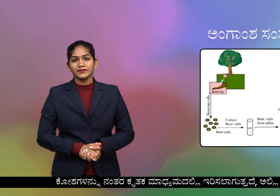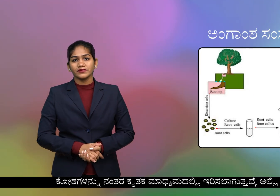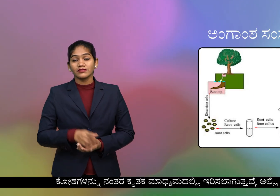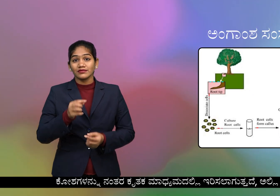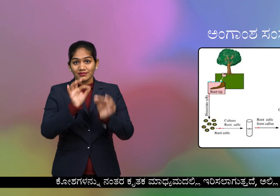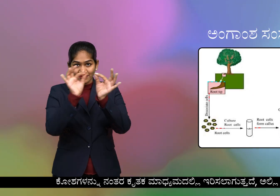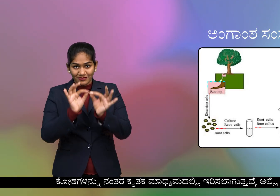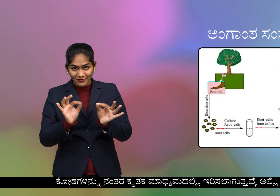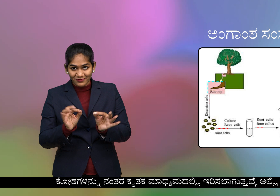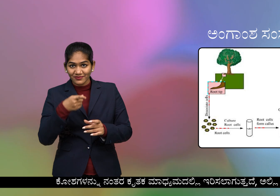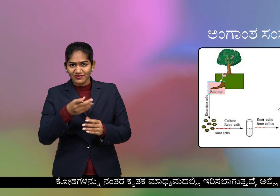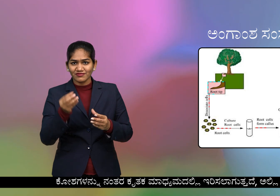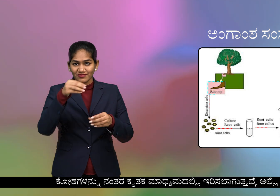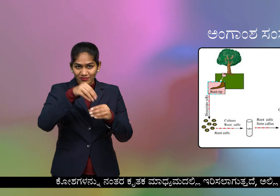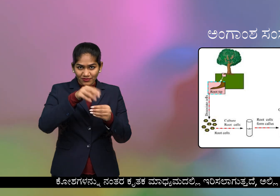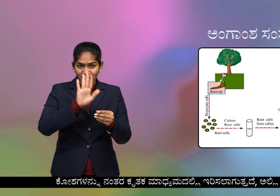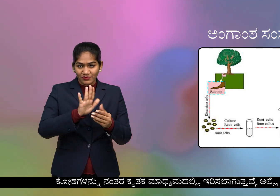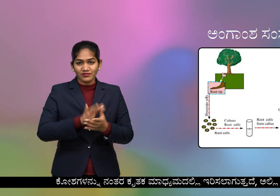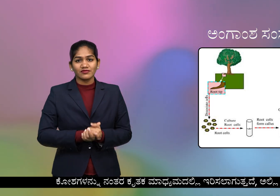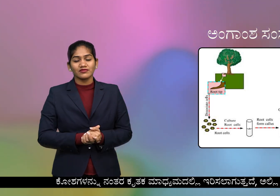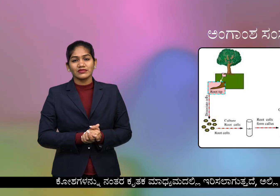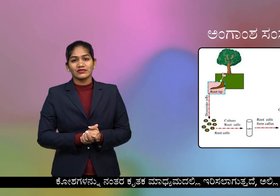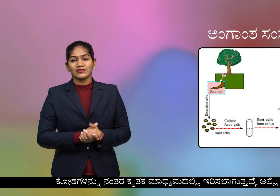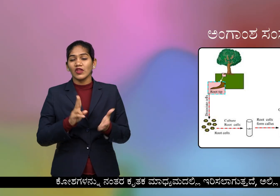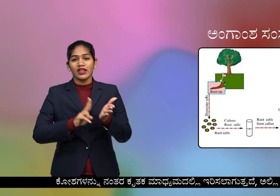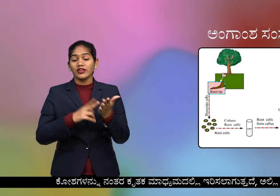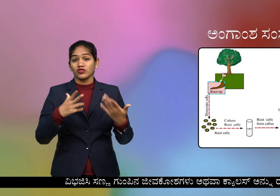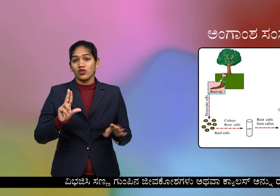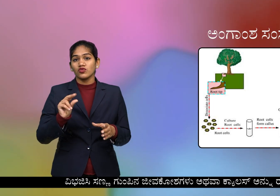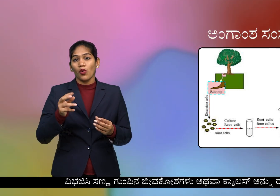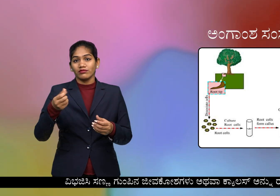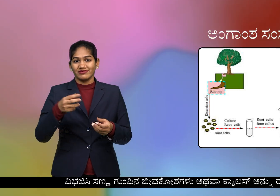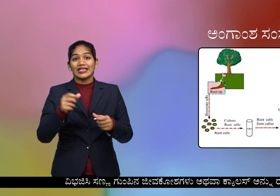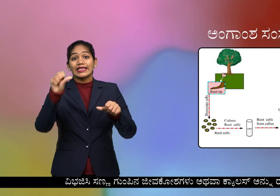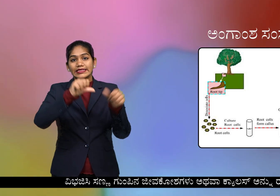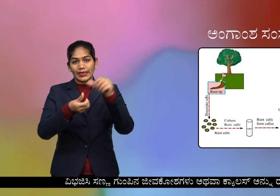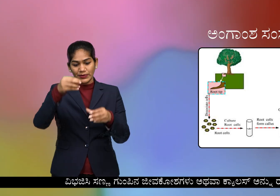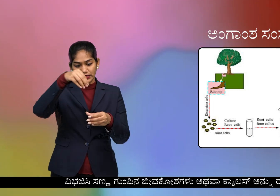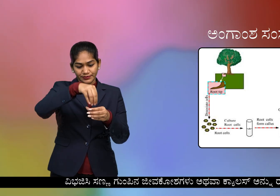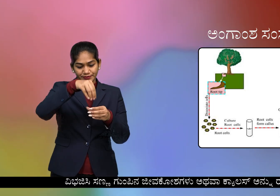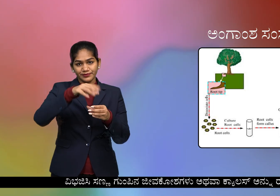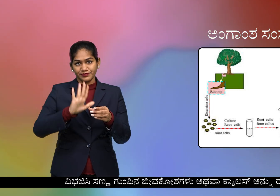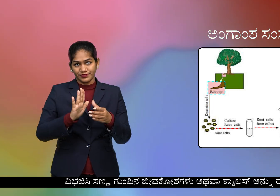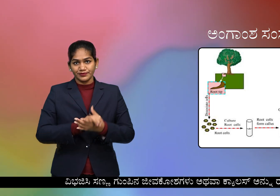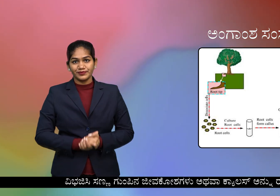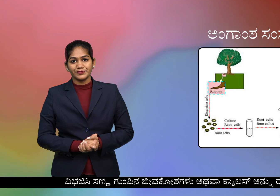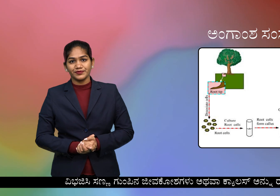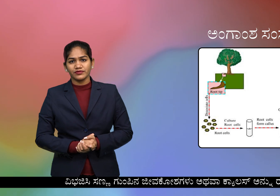ಕೋಶಗಳನ್ನ ನಂತರ ಕೃತಕ ಮಾಧ್ಯಮದಲ್ಲಿ ಇರಿಸಲಾಗುತ್ತೆ. ಅಲ್ಲಿ ಅವು ವೇಗವಾಗಿ ವಿಭಜಿಸಿ ಸಣ್ಣ ಗುಂಪಿನ ಜೀವಕೋಶಗಳು ಅಥವಾ ಕ್ಯಾಲಸ್